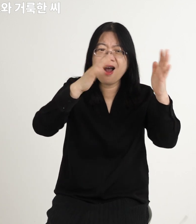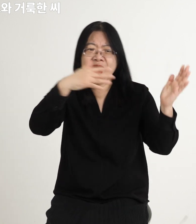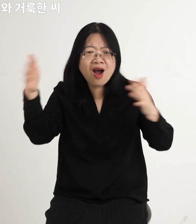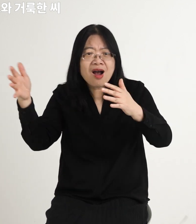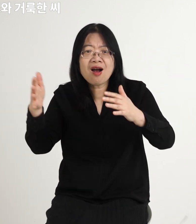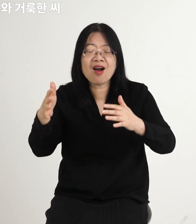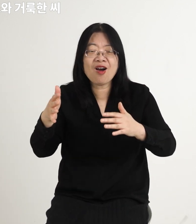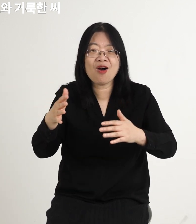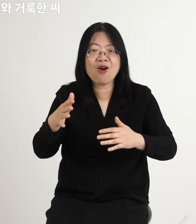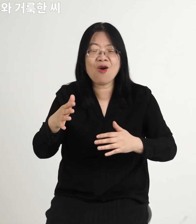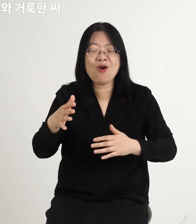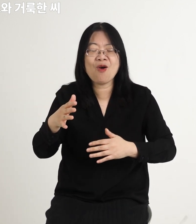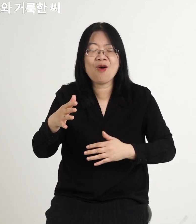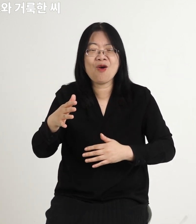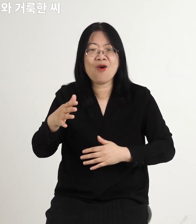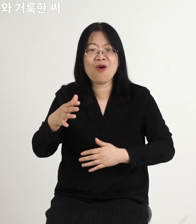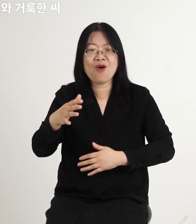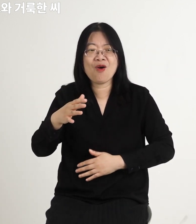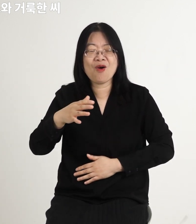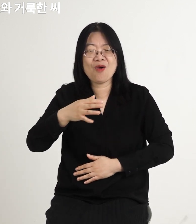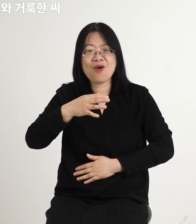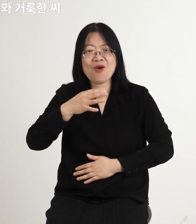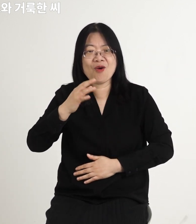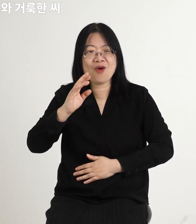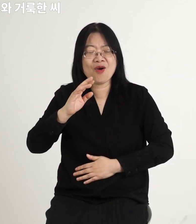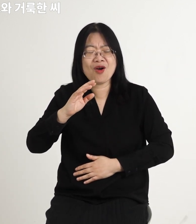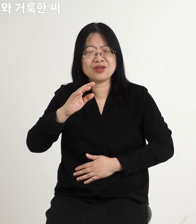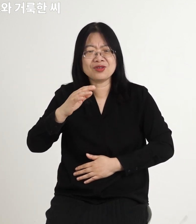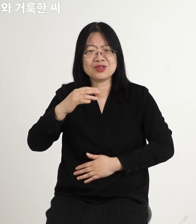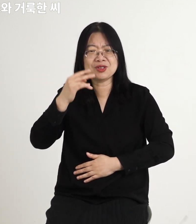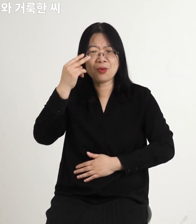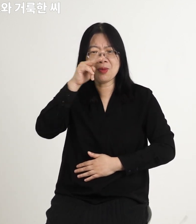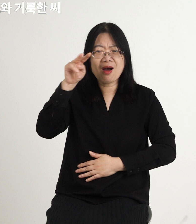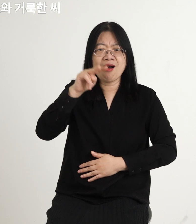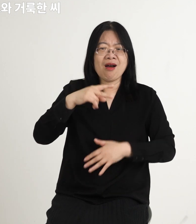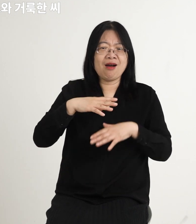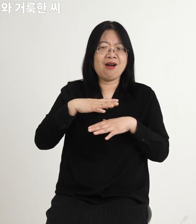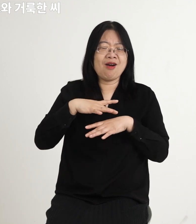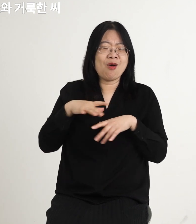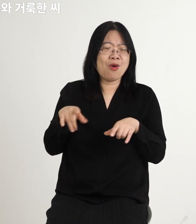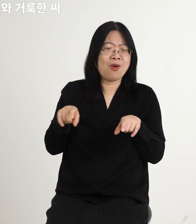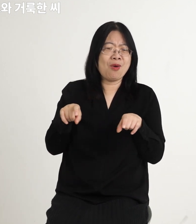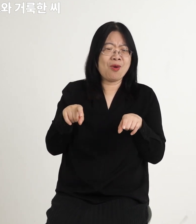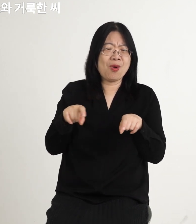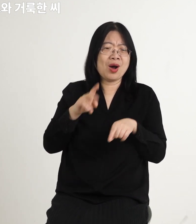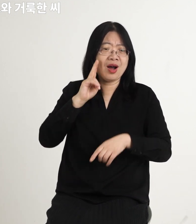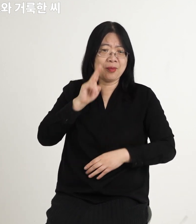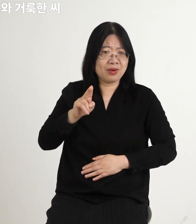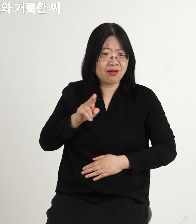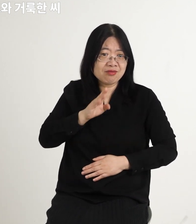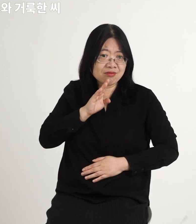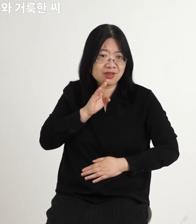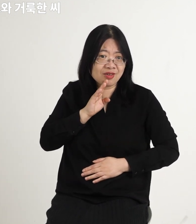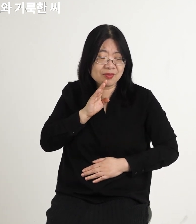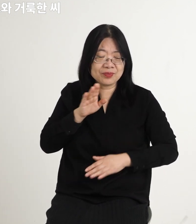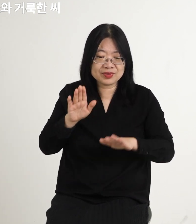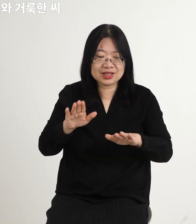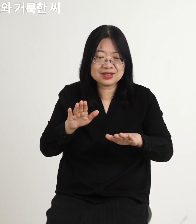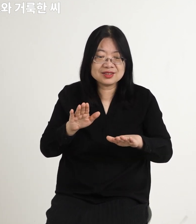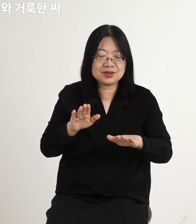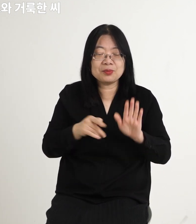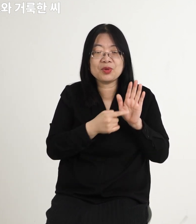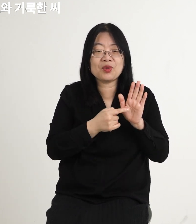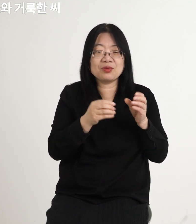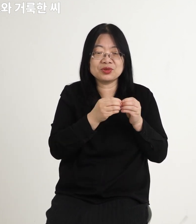바람이 이렇게 흔들리면 그 공포감이 얼마나 으스스했겠어요. 근데 여기 표현을 잘